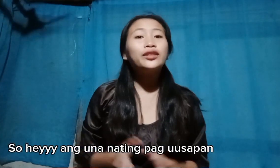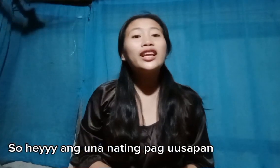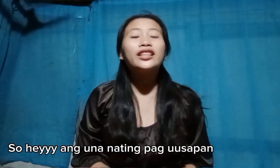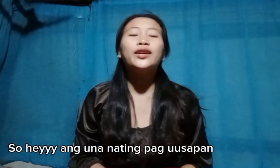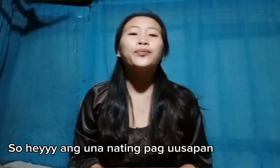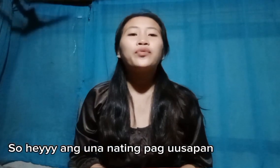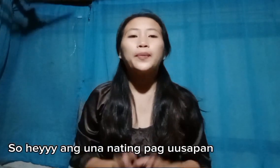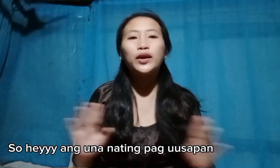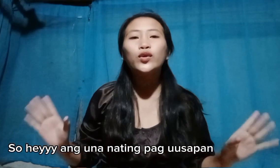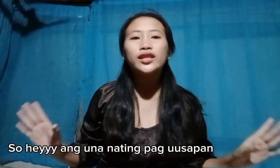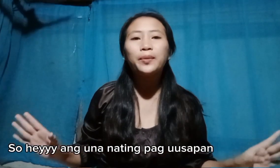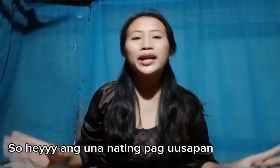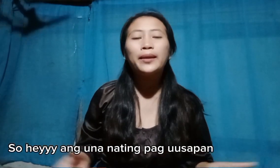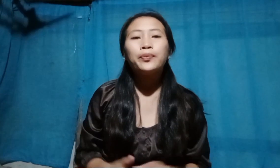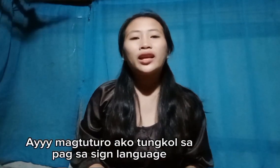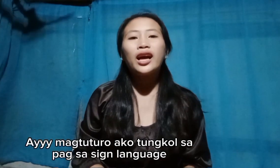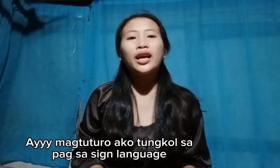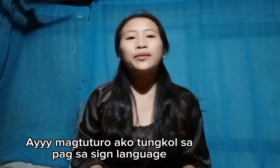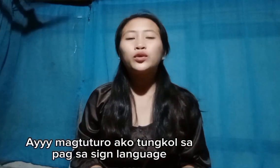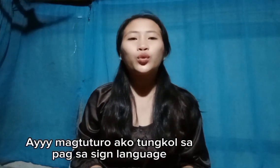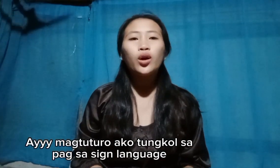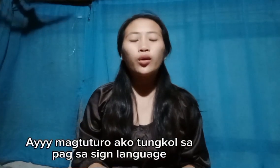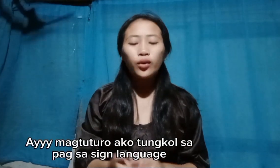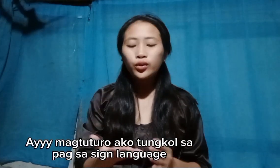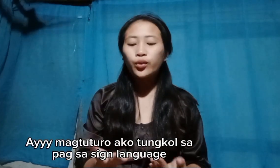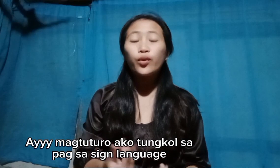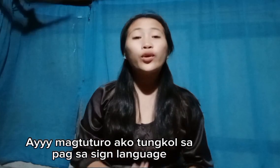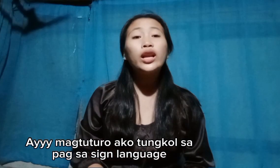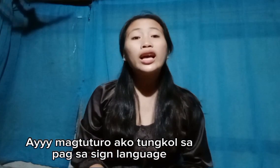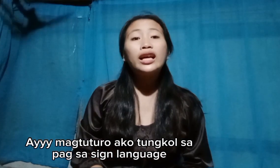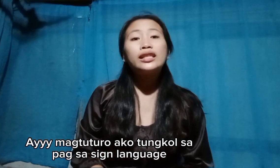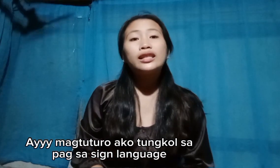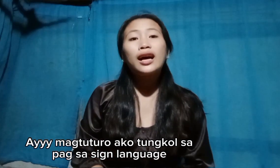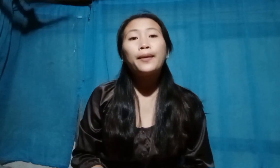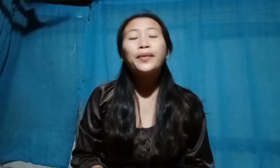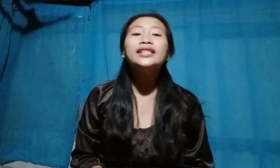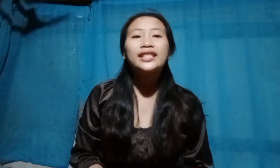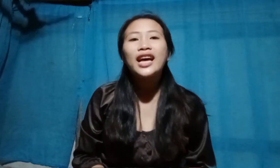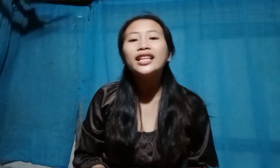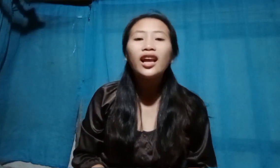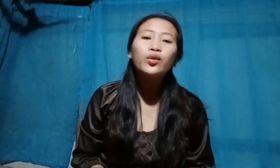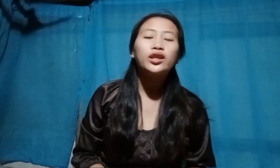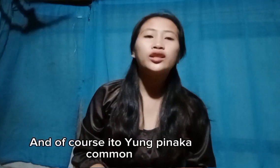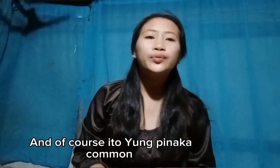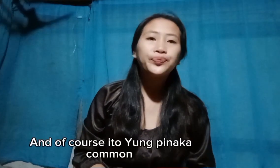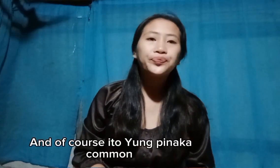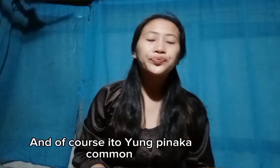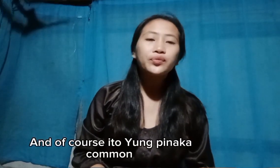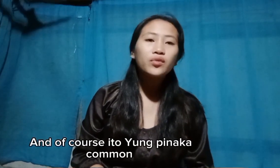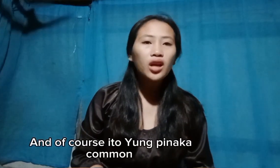una nating pag-uusapan ay magtuturo ako tungkol sa pag-sign language. And